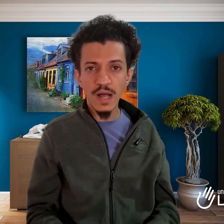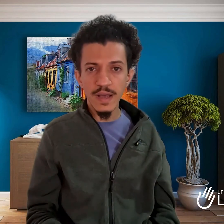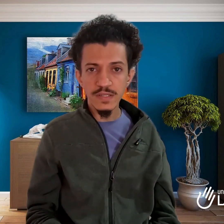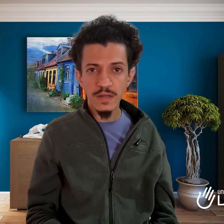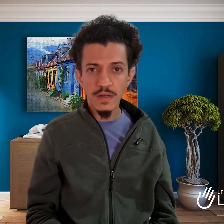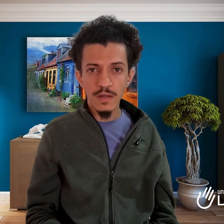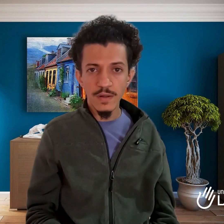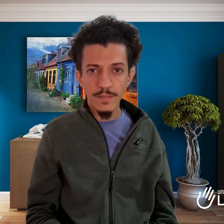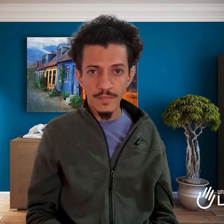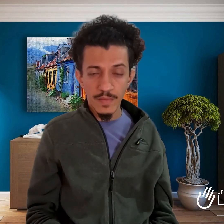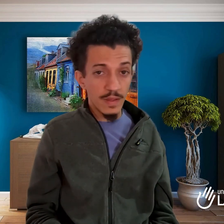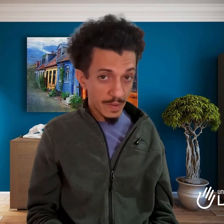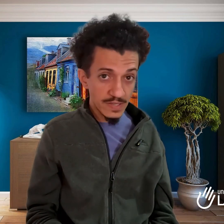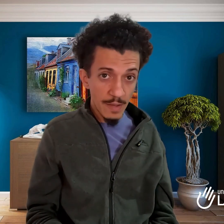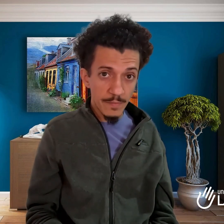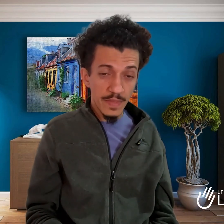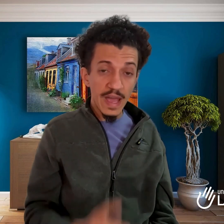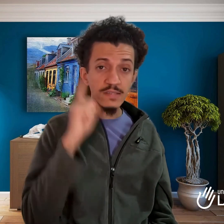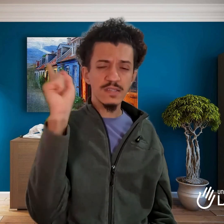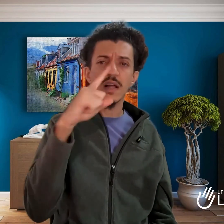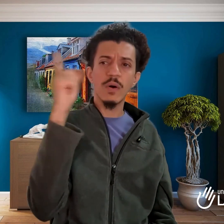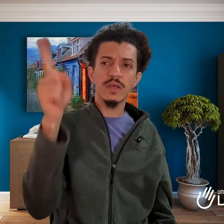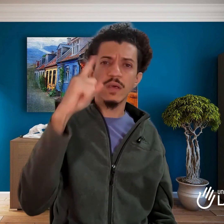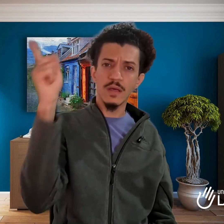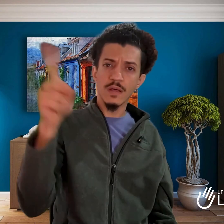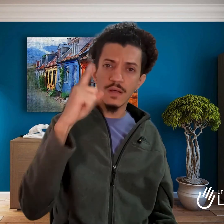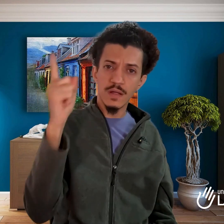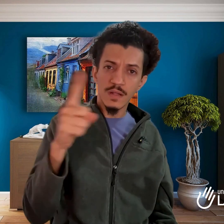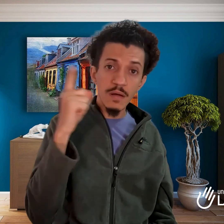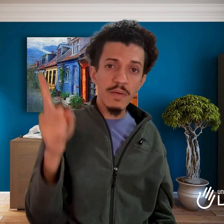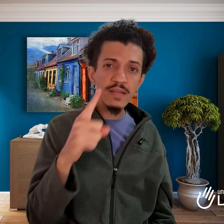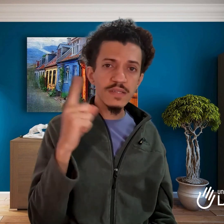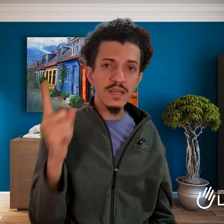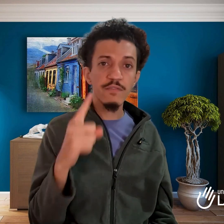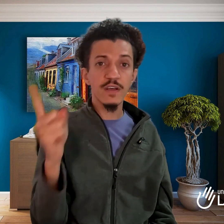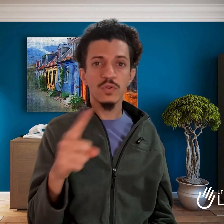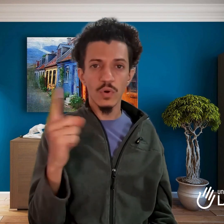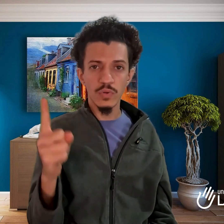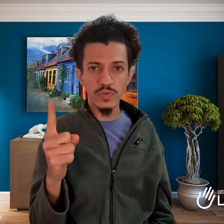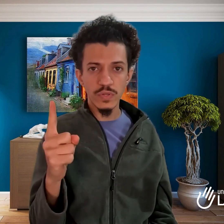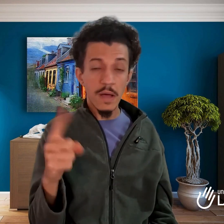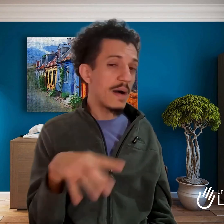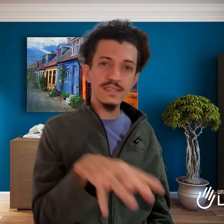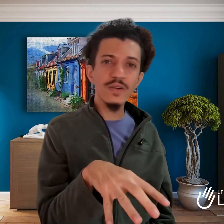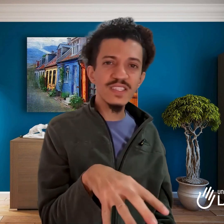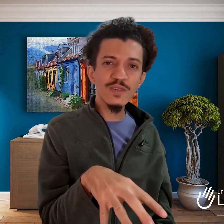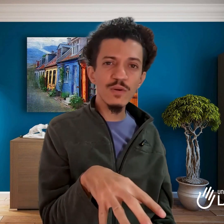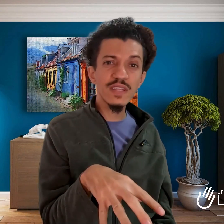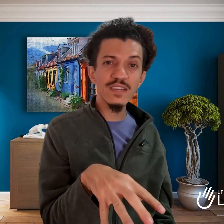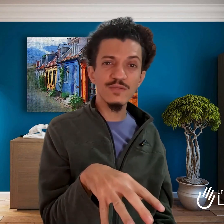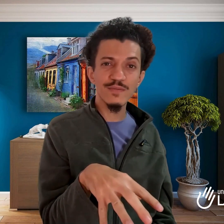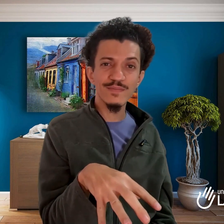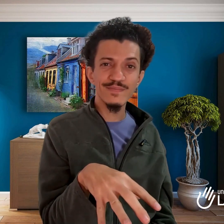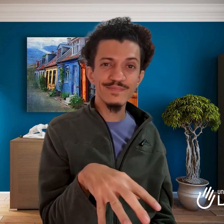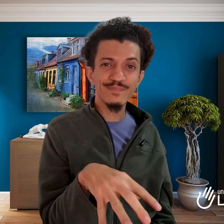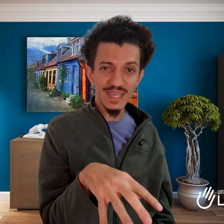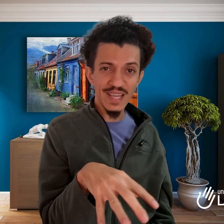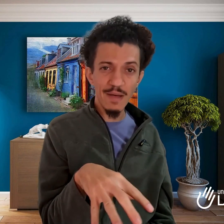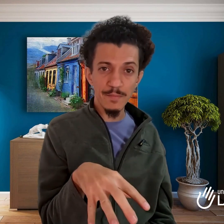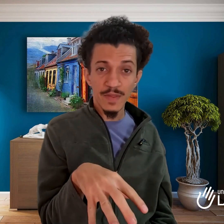sinais. Percebe? Esse sinal aqui também significa todos, mas não nesse contexto. Percebe?